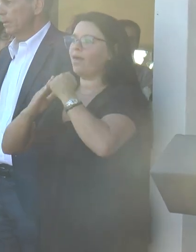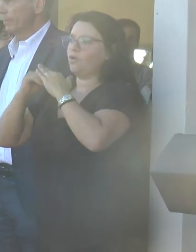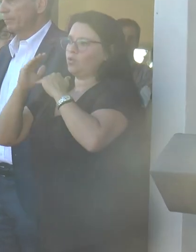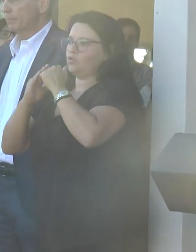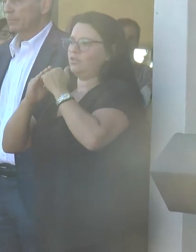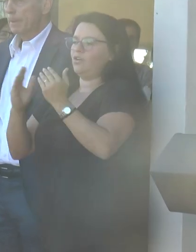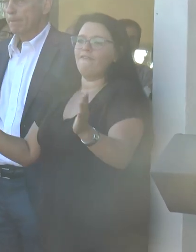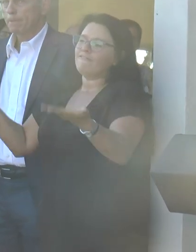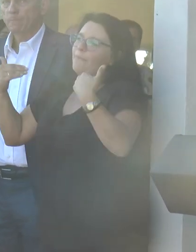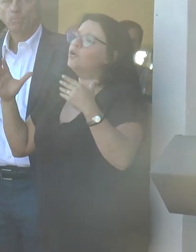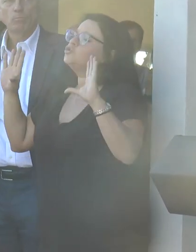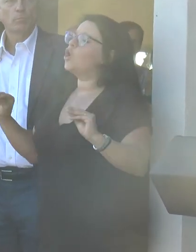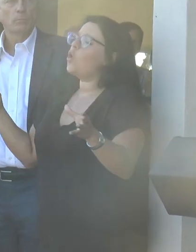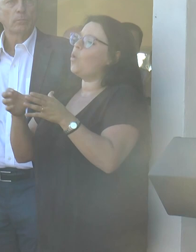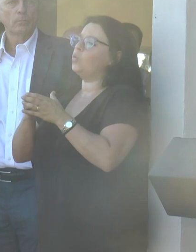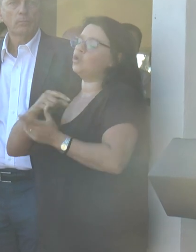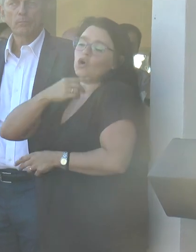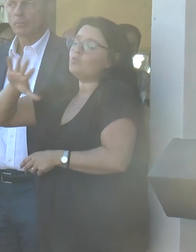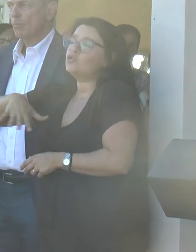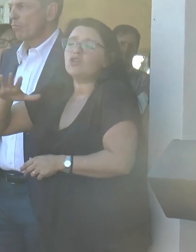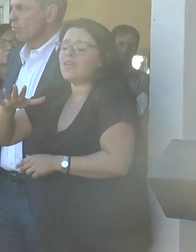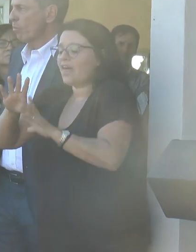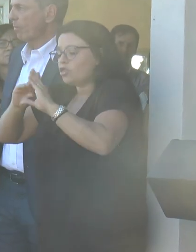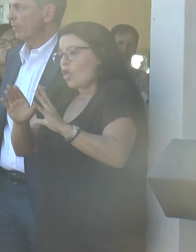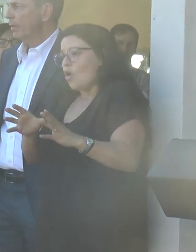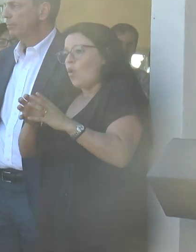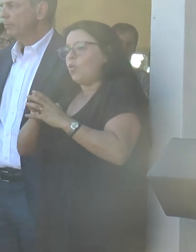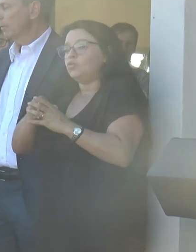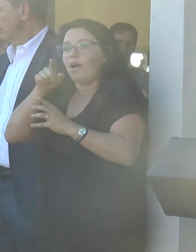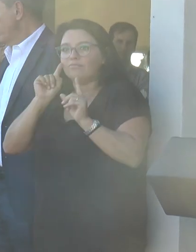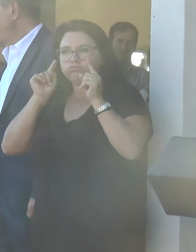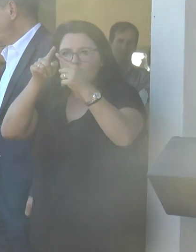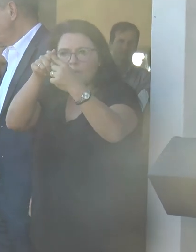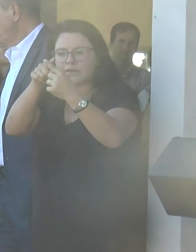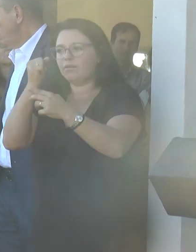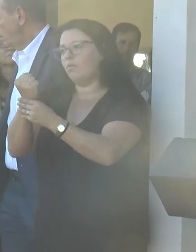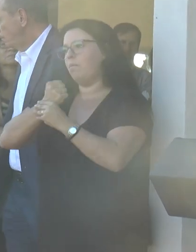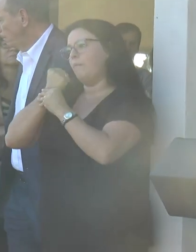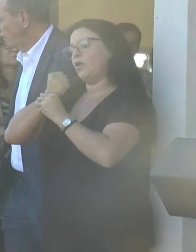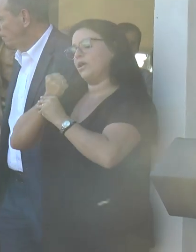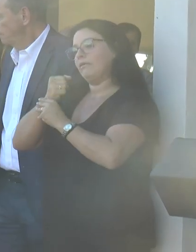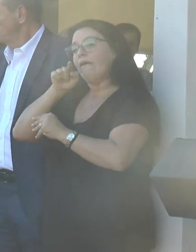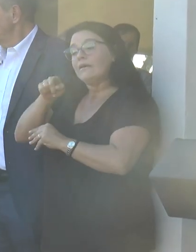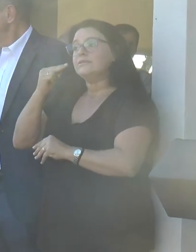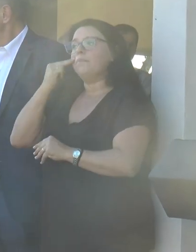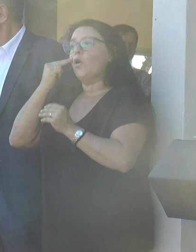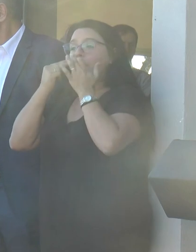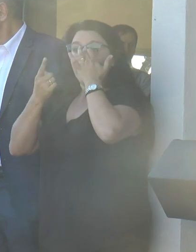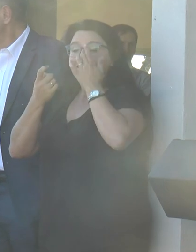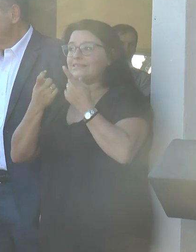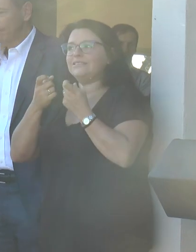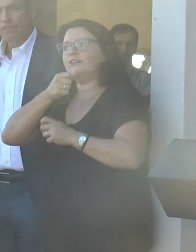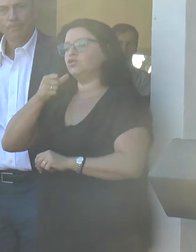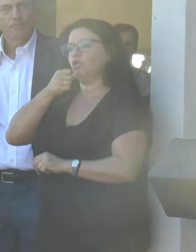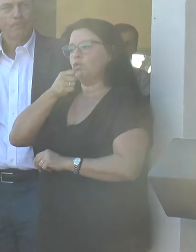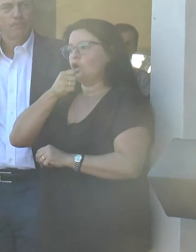Así que vamos todos juntos, como sociedad, todos unidos, atrás de estas causas que son las causas más nobles y que son las causas más necesarias